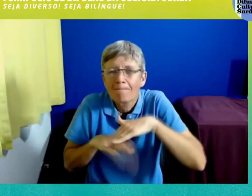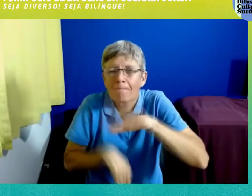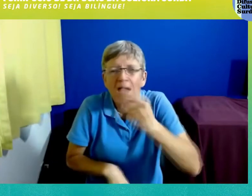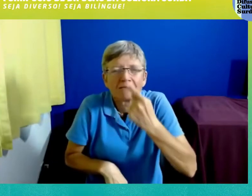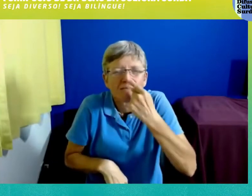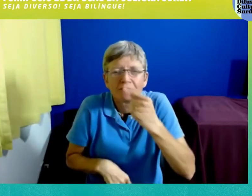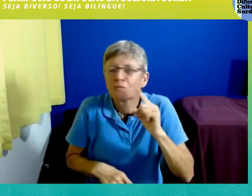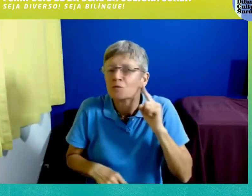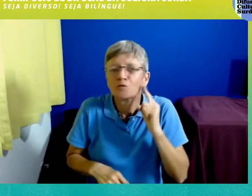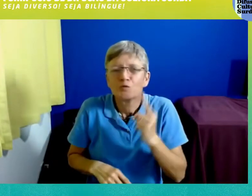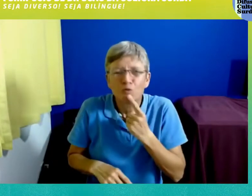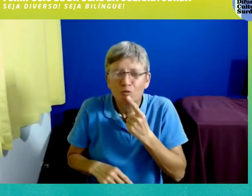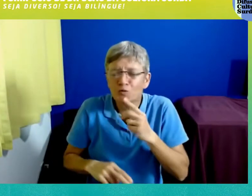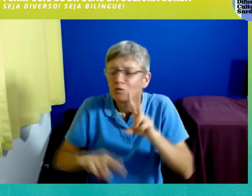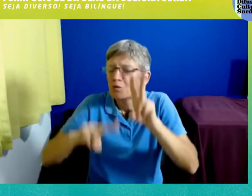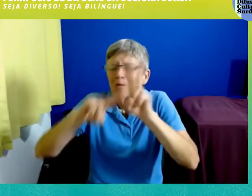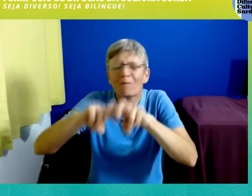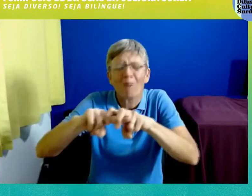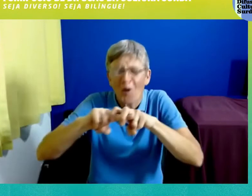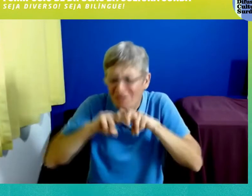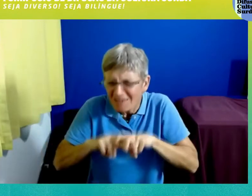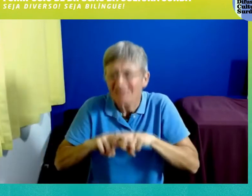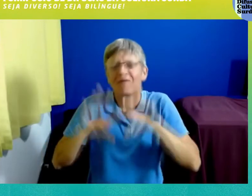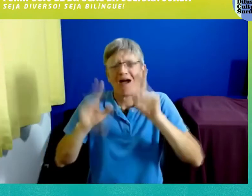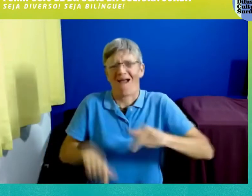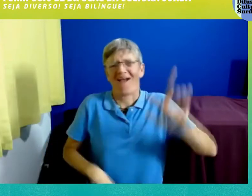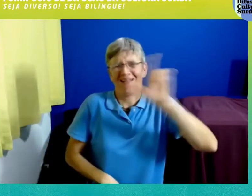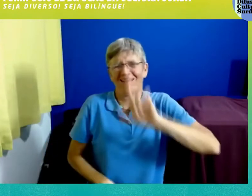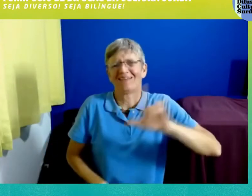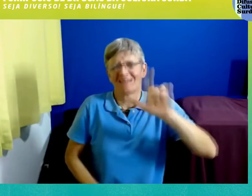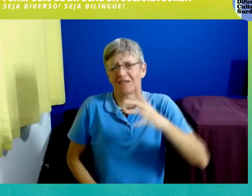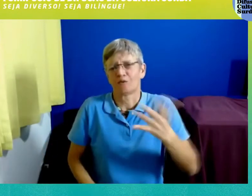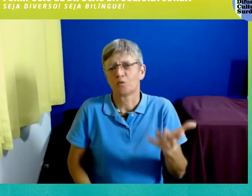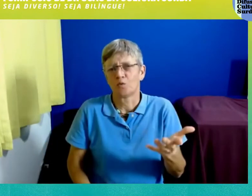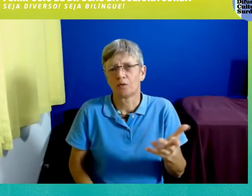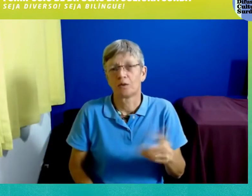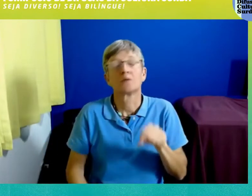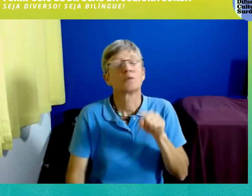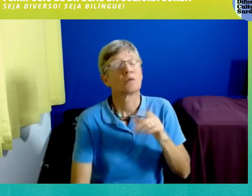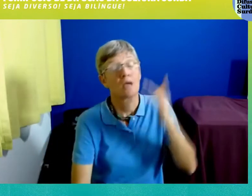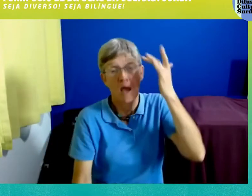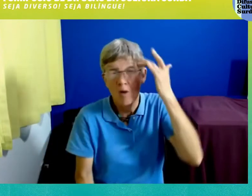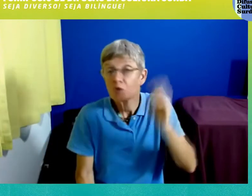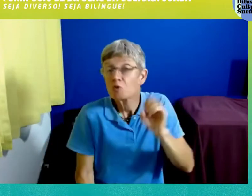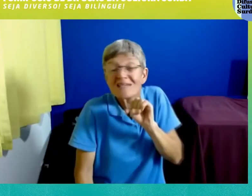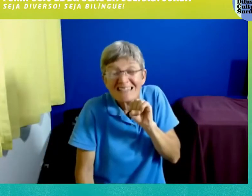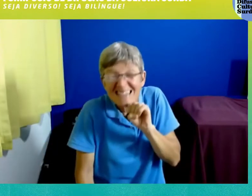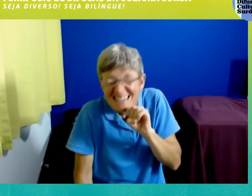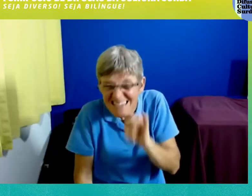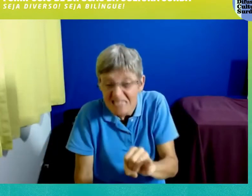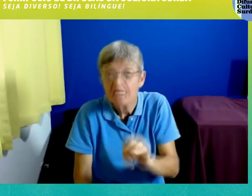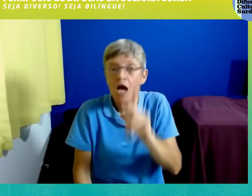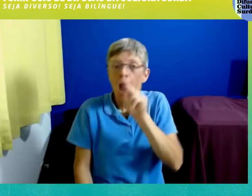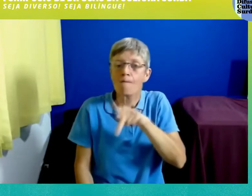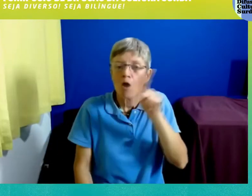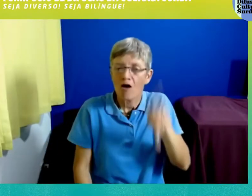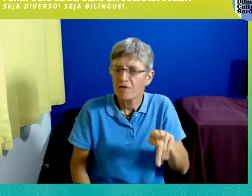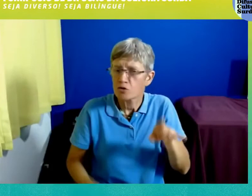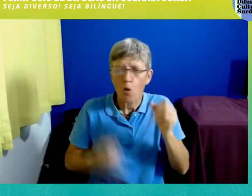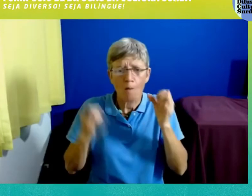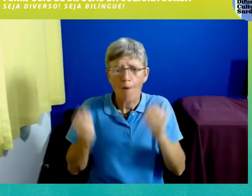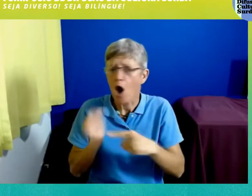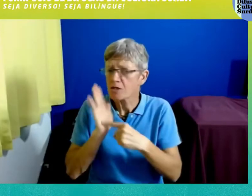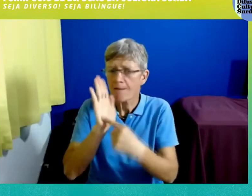também. Pode passar a se interessar por isso na literatura surda, mesmo ouvinte. Eu